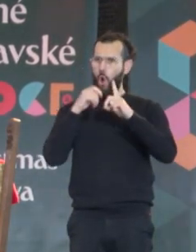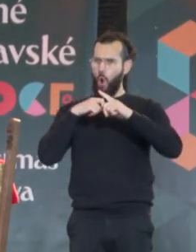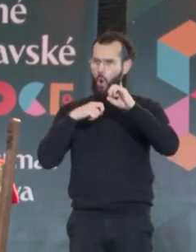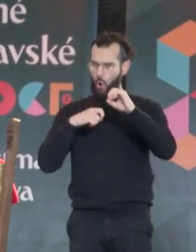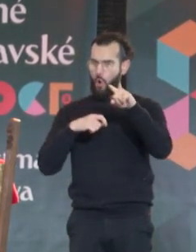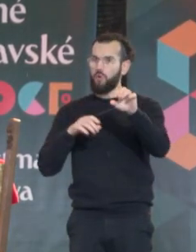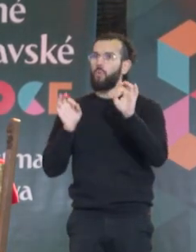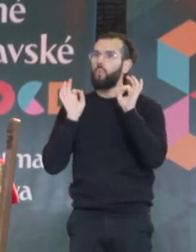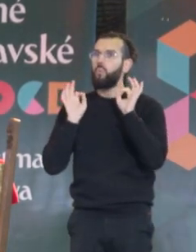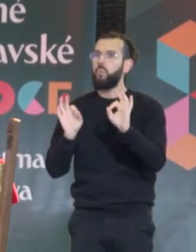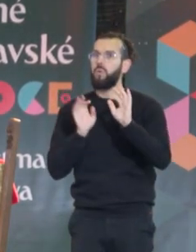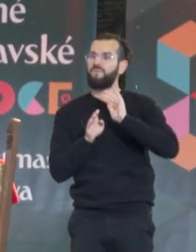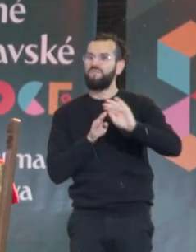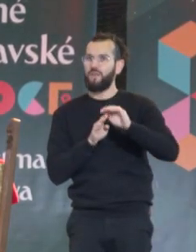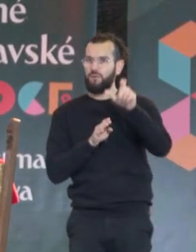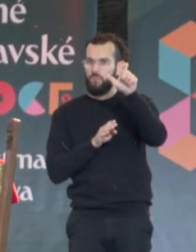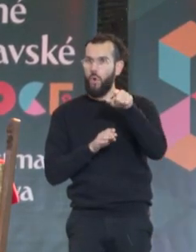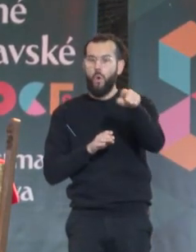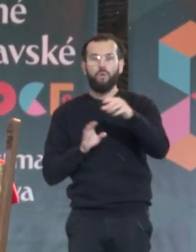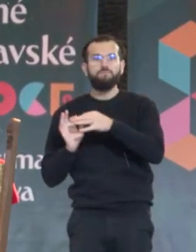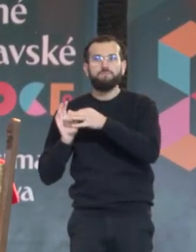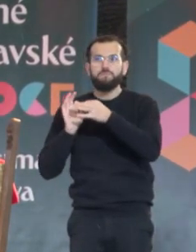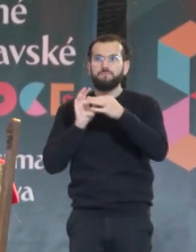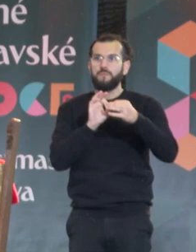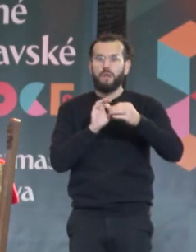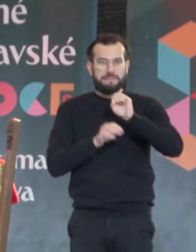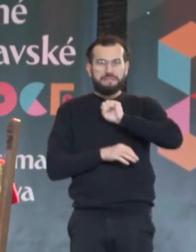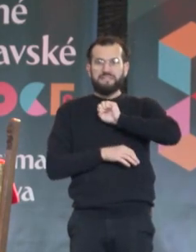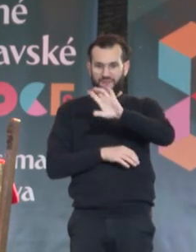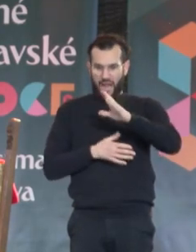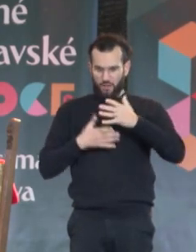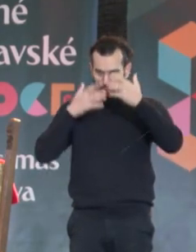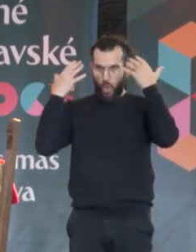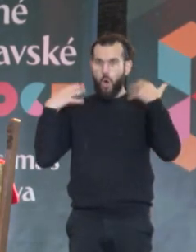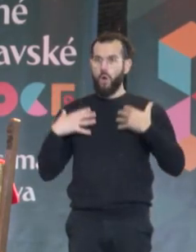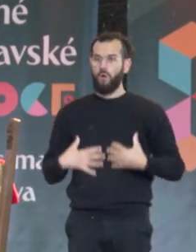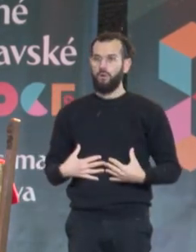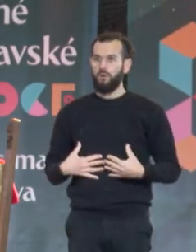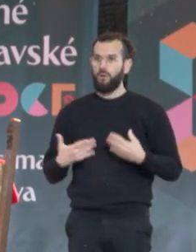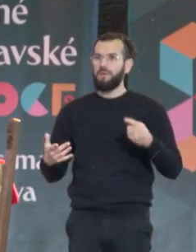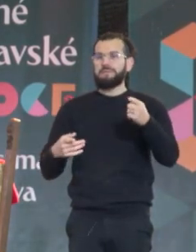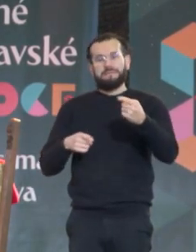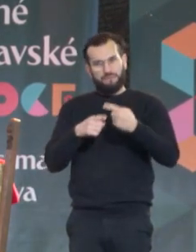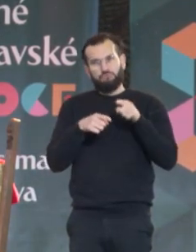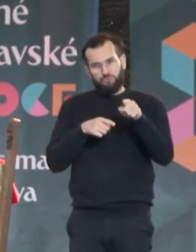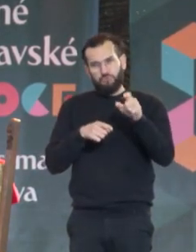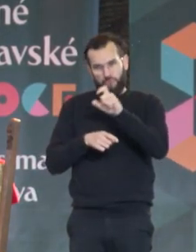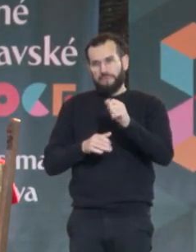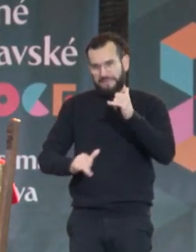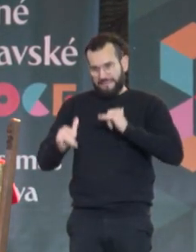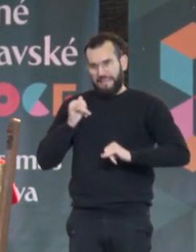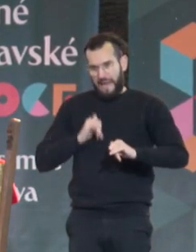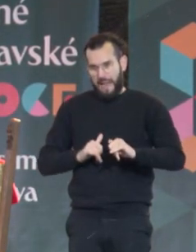vlastnosť, a to takú, že od narodenia svieti. Táto vlastnosť mu dosť strpčuje život,